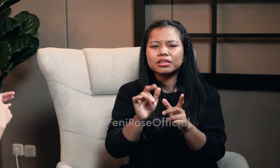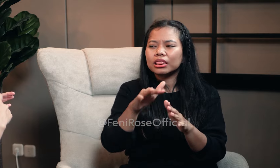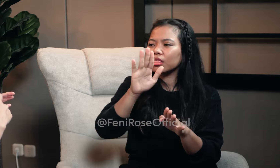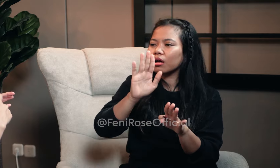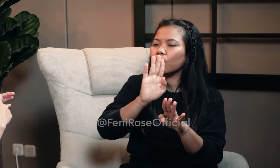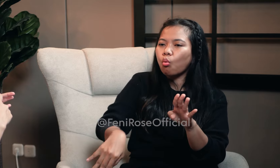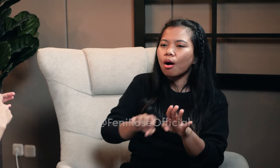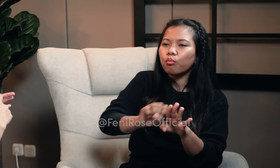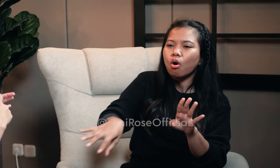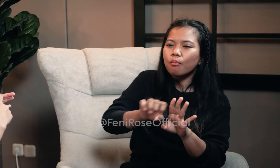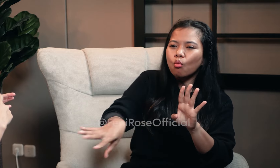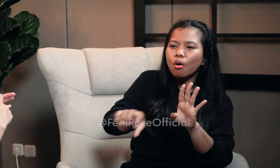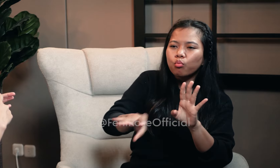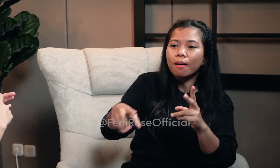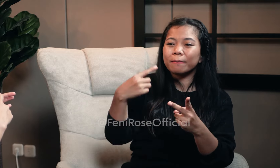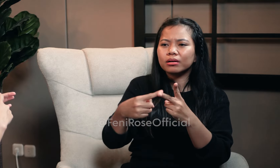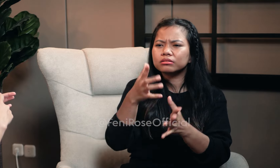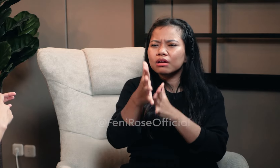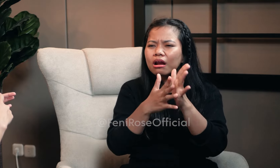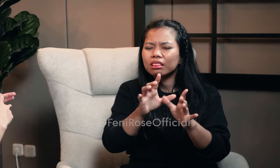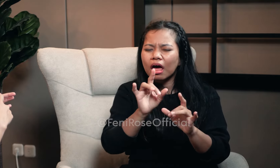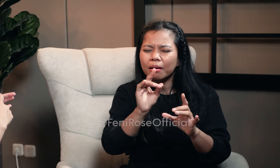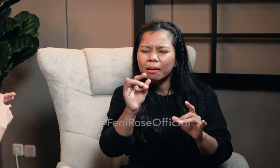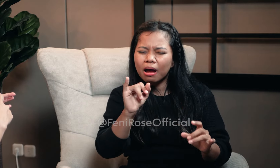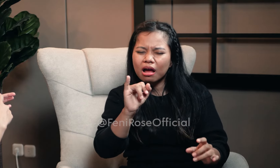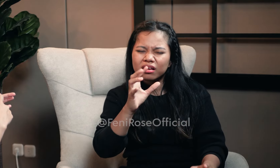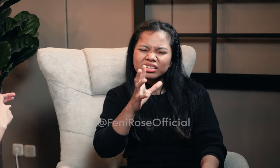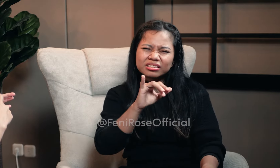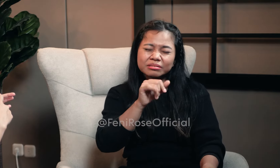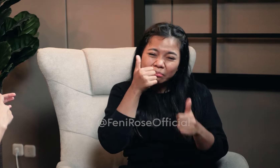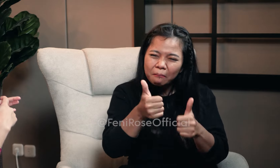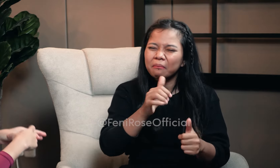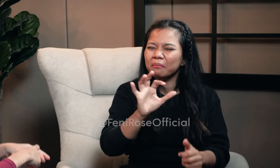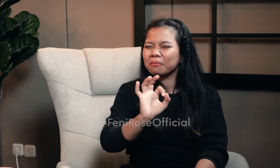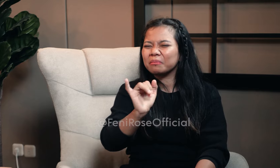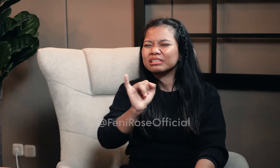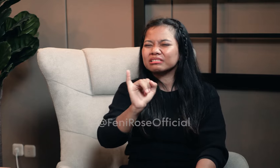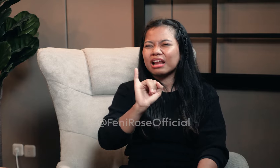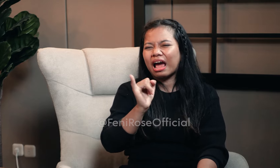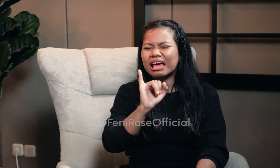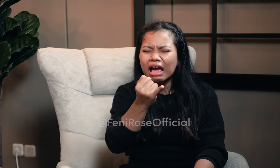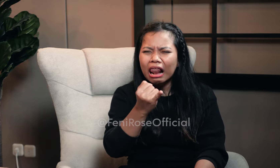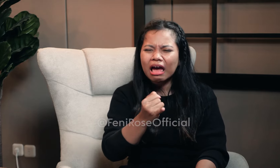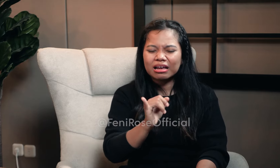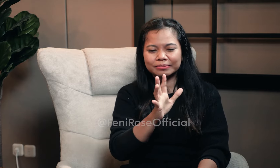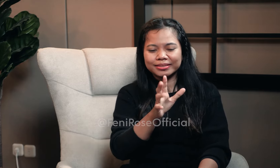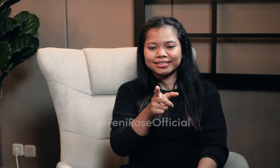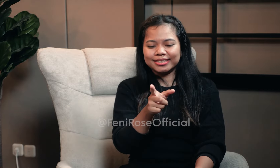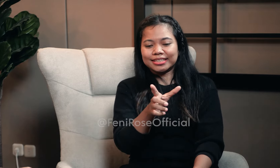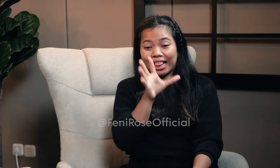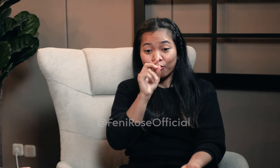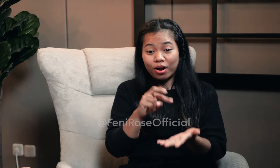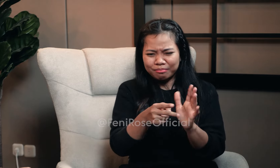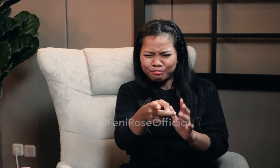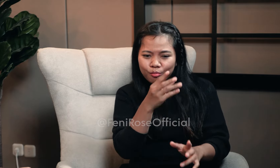yang di ada beberapa kata-kata yang tidak paham seperti itu kan kayak belum ada beberapa kata yang salah